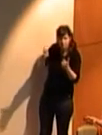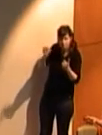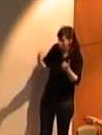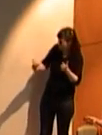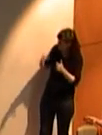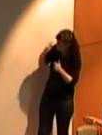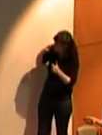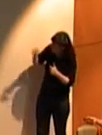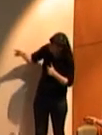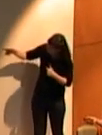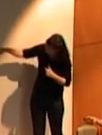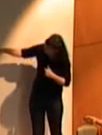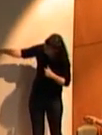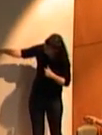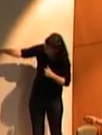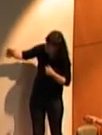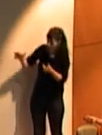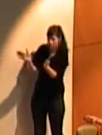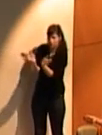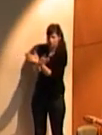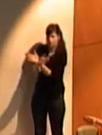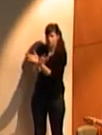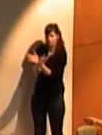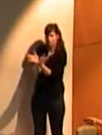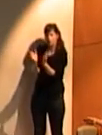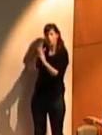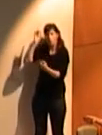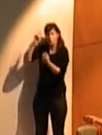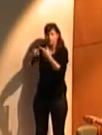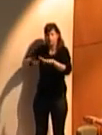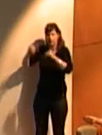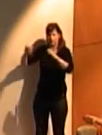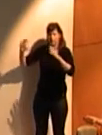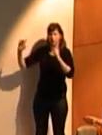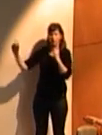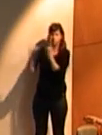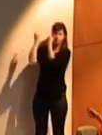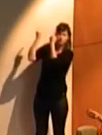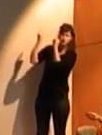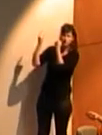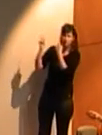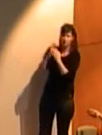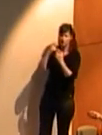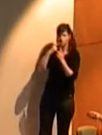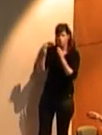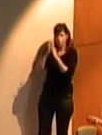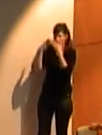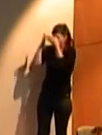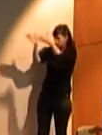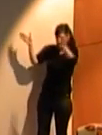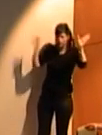peu tronqués pour permettre éviter les collisions en fait quand une personne arrive dans un sens et dans l'autre pour éviter qu'elle se heurte.